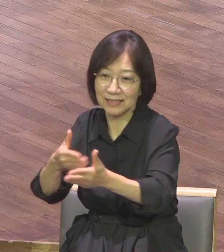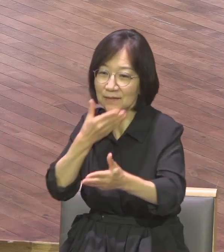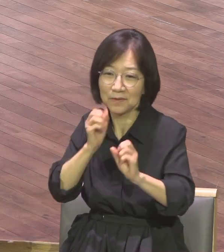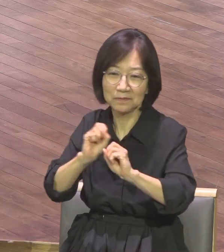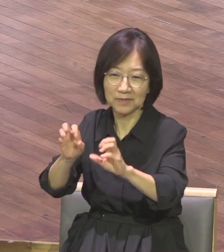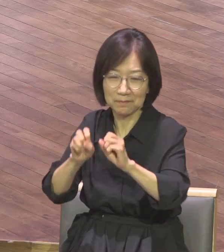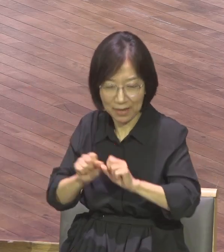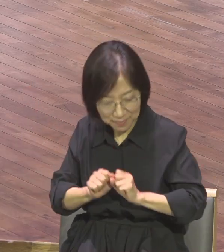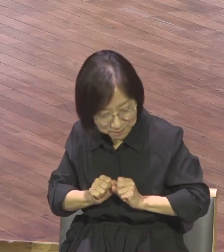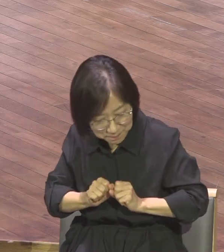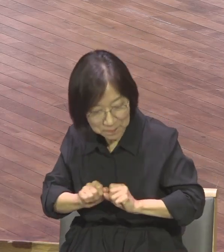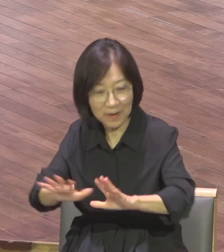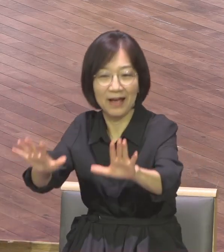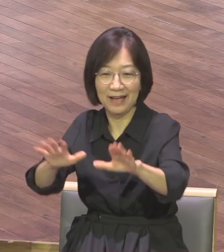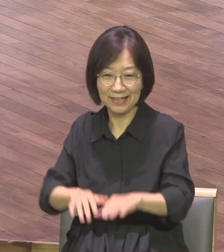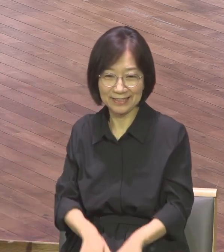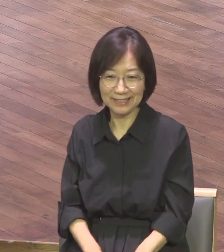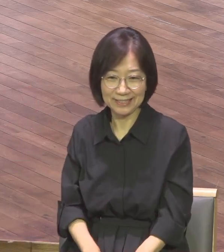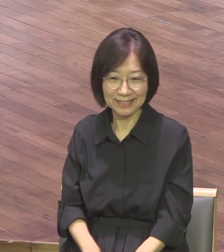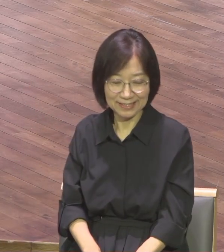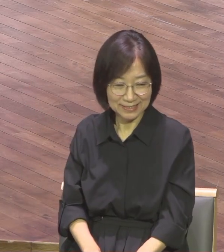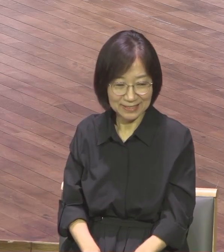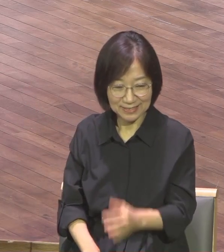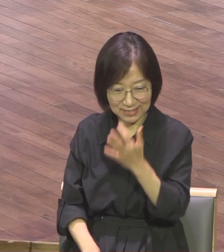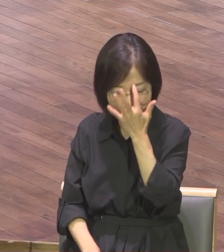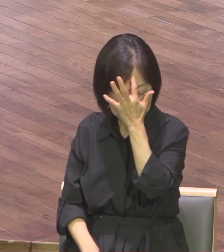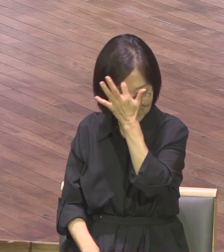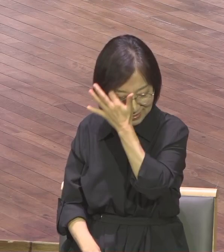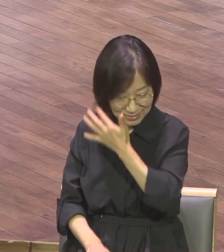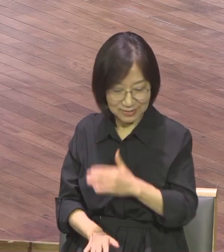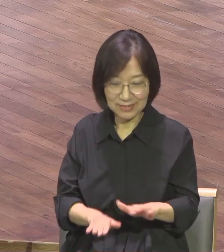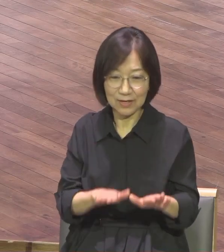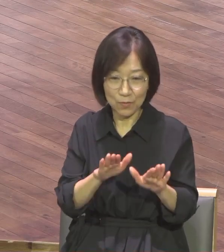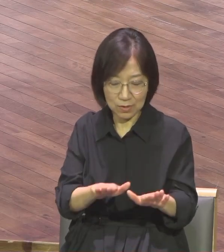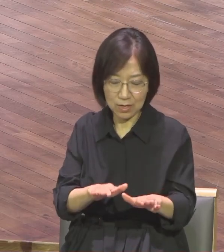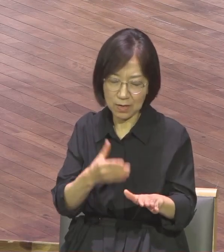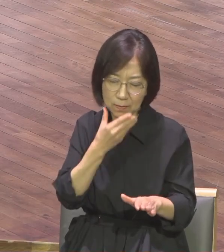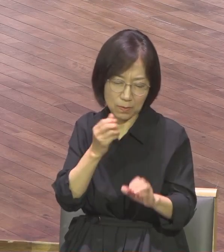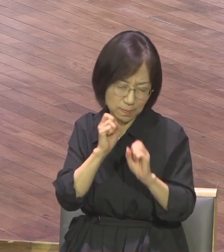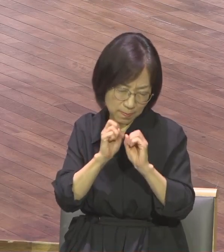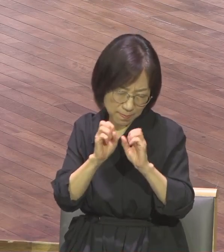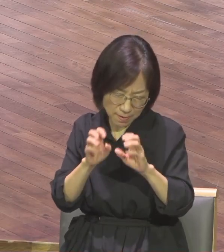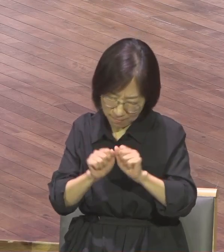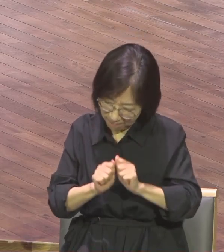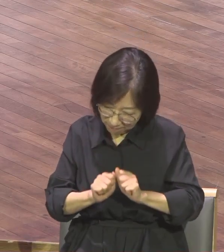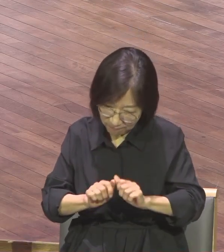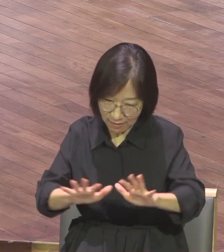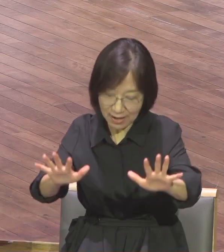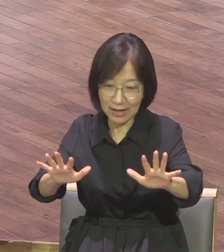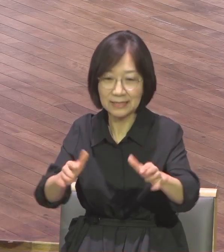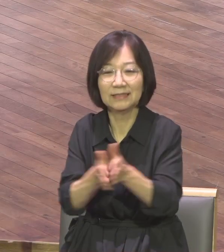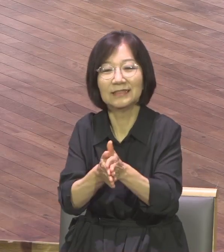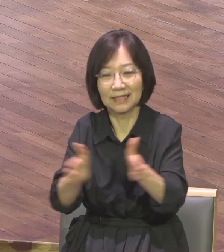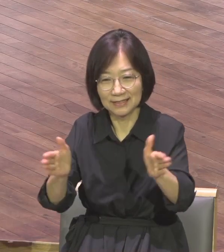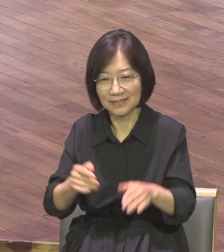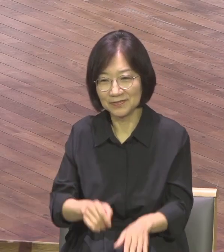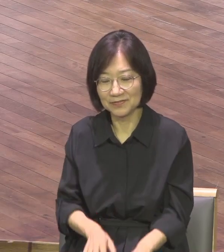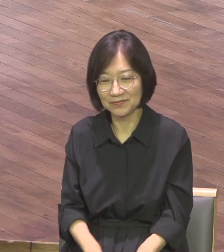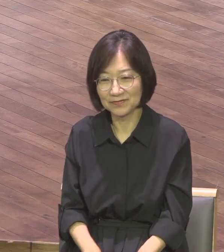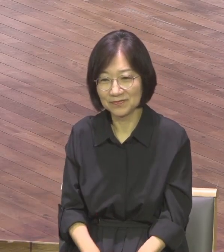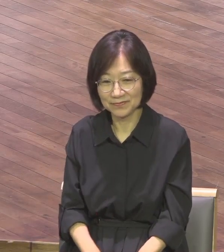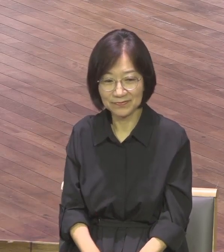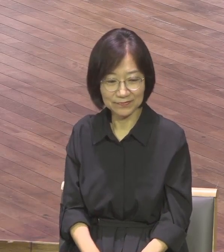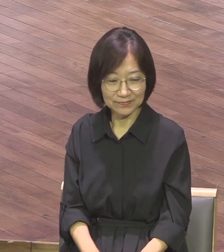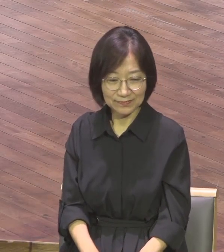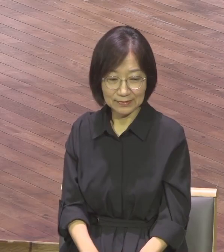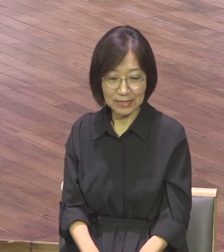다메섹 사건은 복음 확산의 기폭제가 되었다. 그렇게 보는 것입니다.